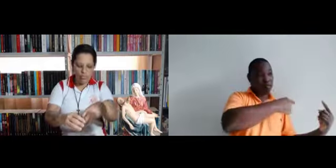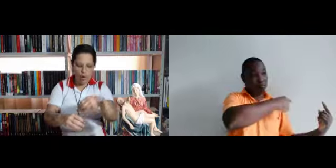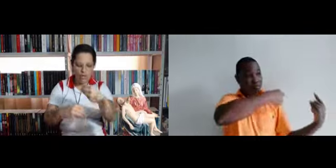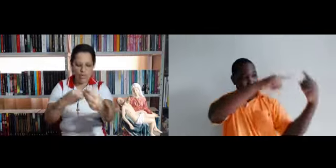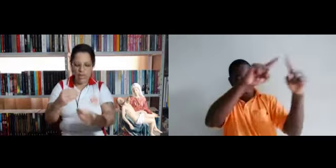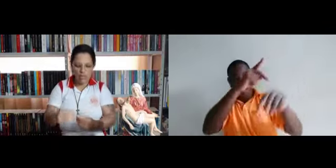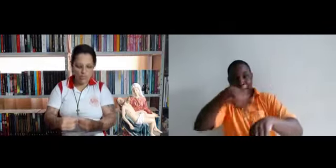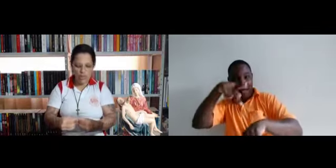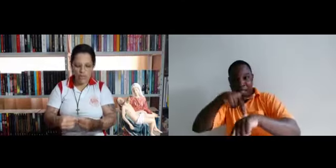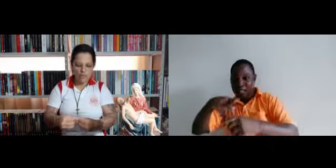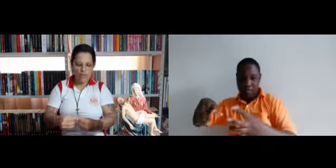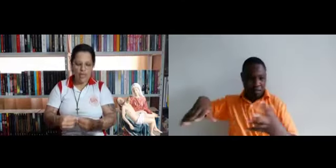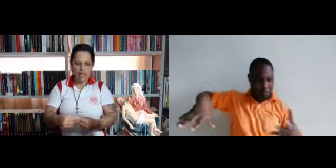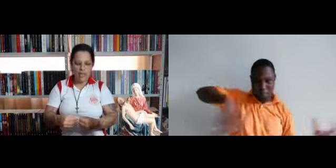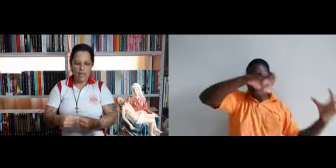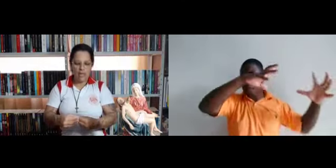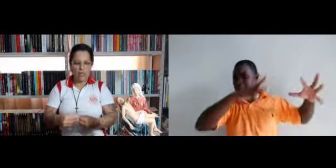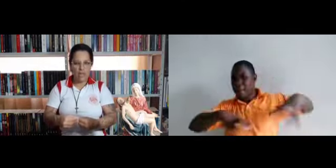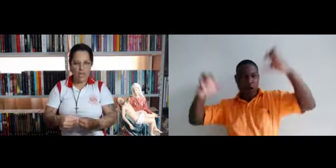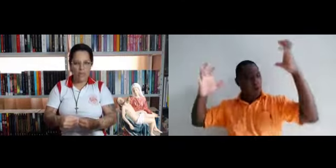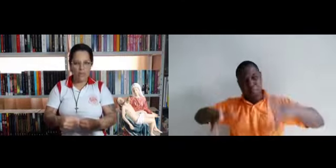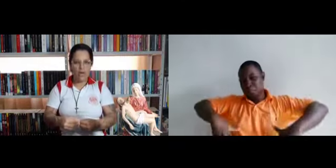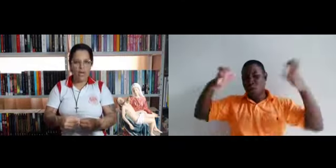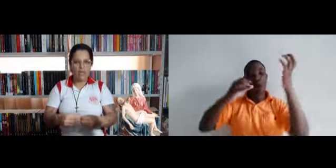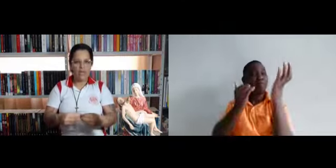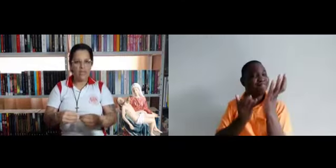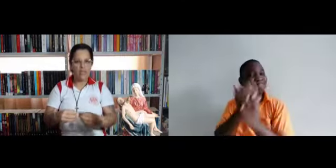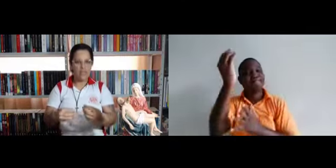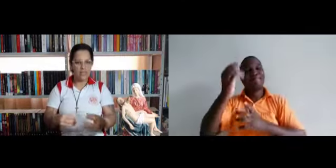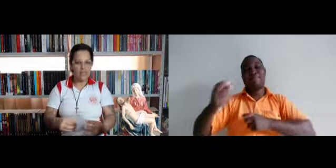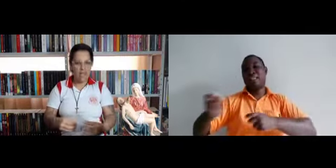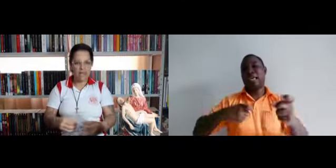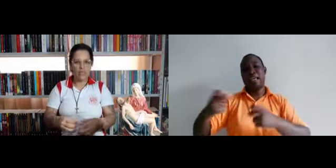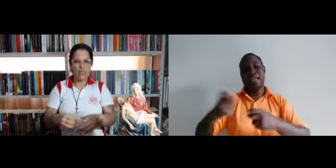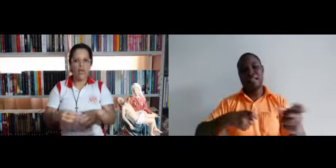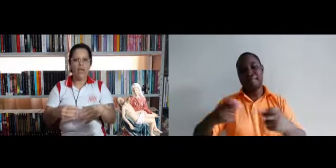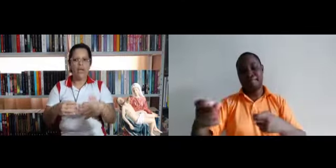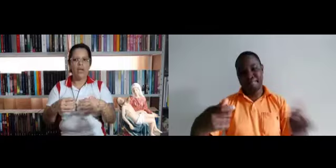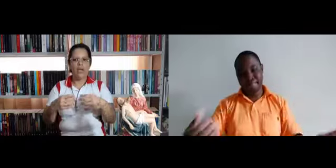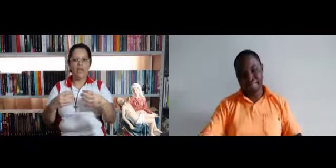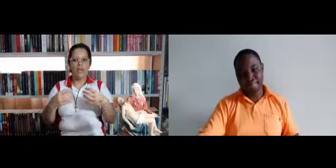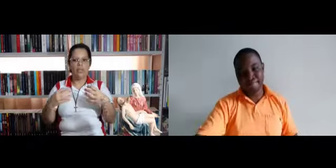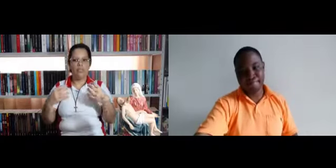um importante político austríaco ter sido assassinado